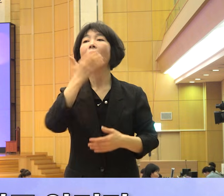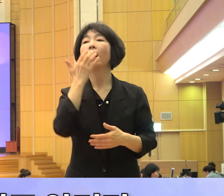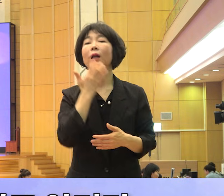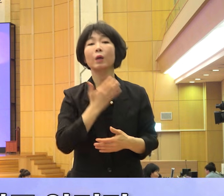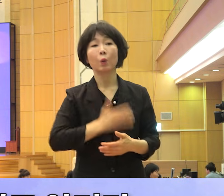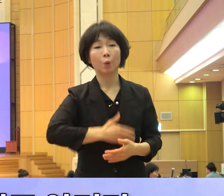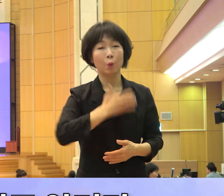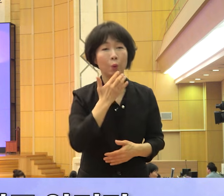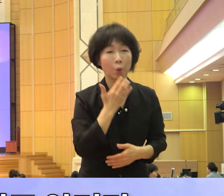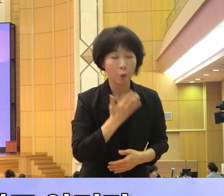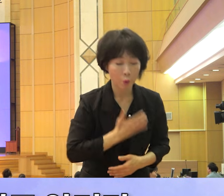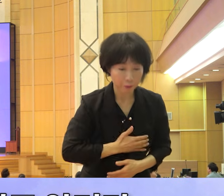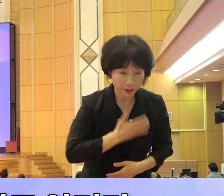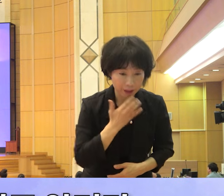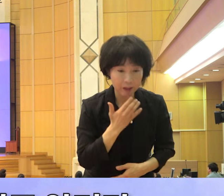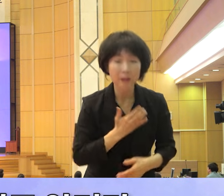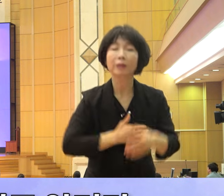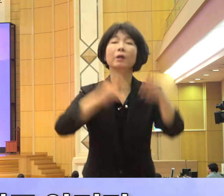주님을 알고